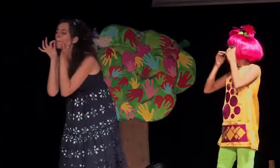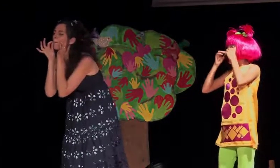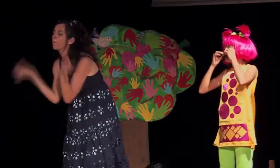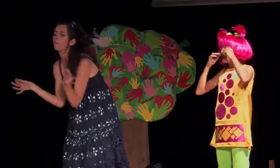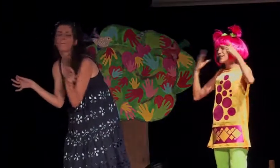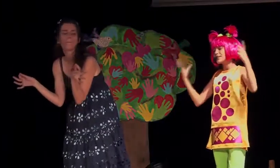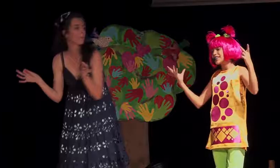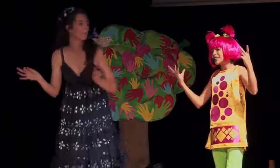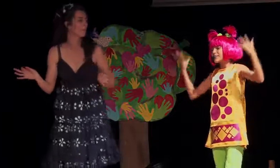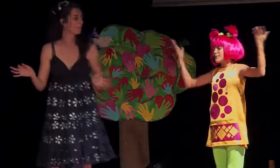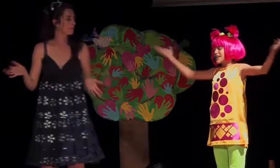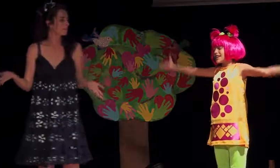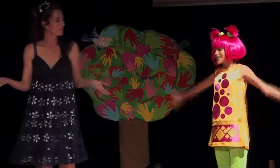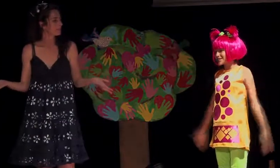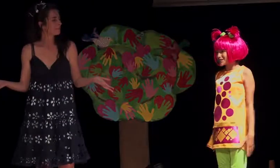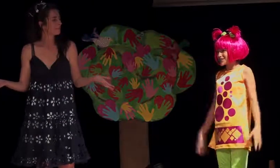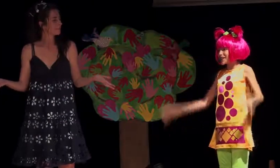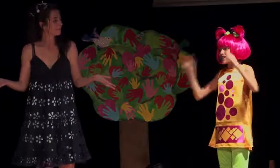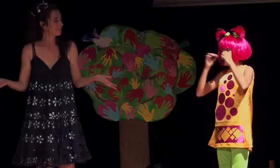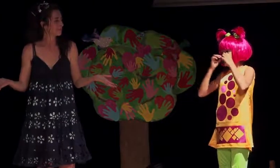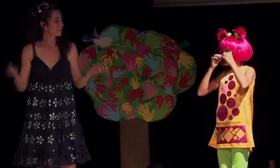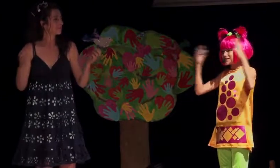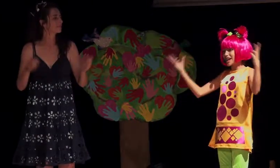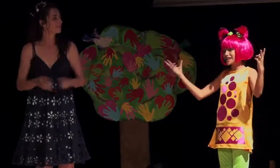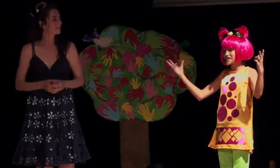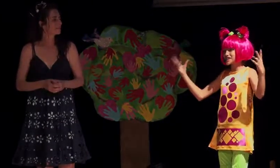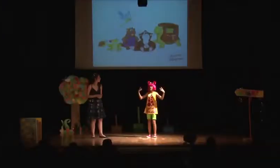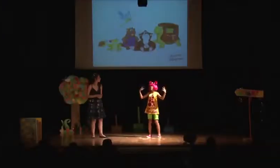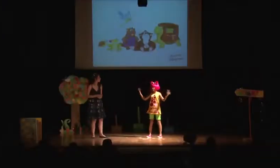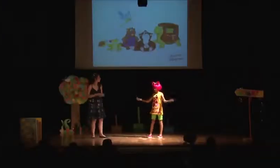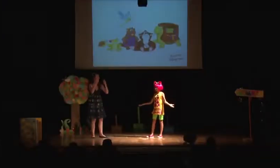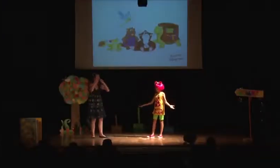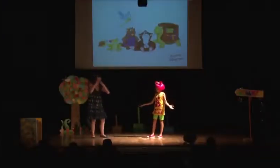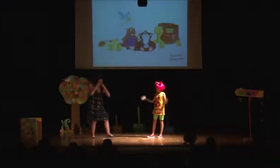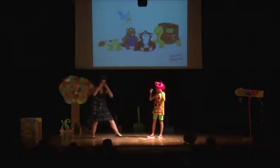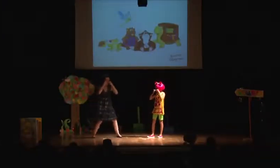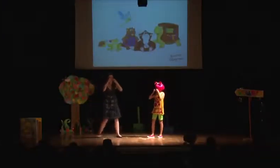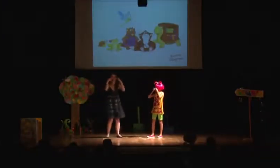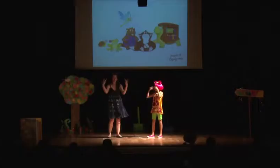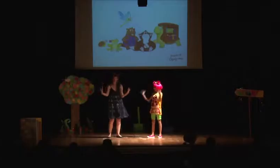Ah, mais oui, bien sûr, les moustaches, c'est un chat.